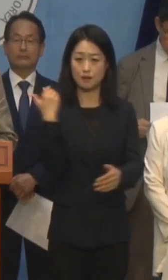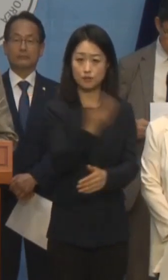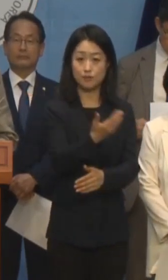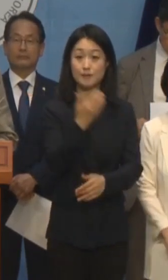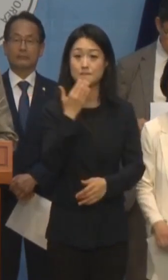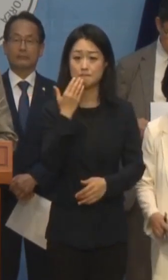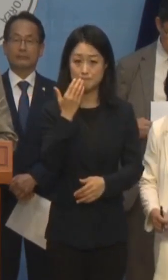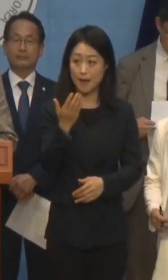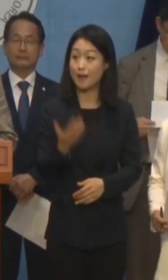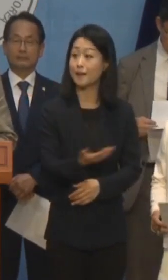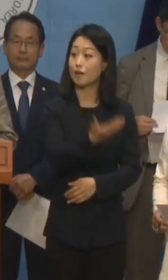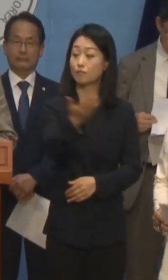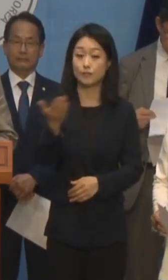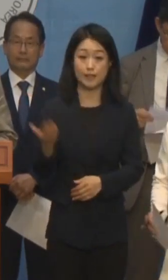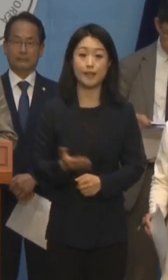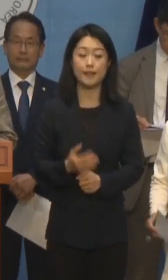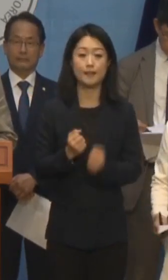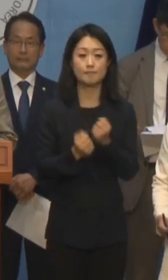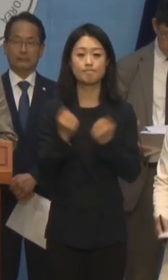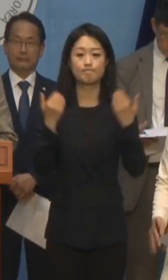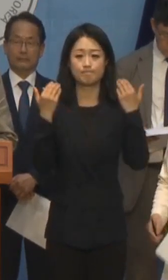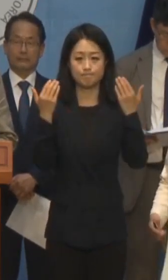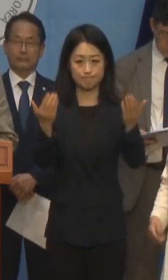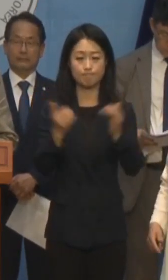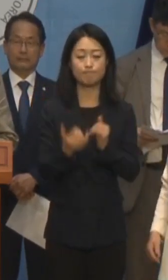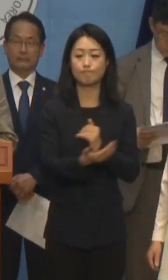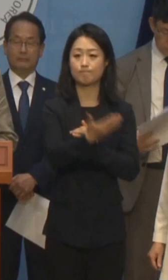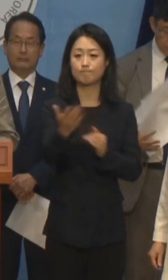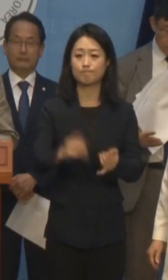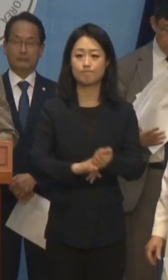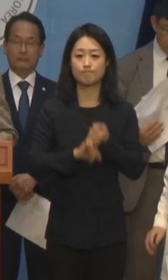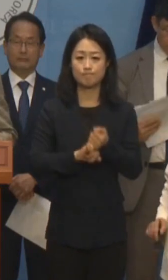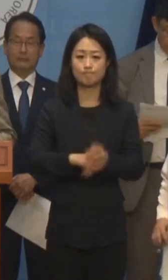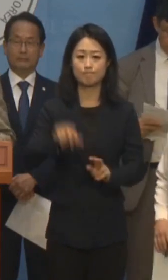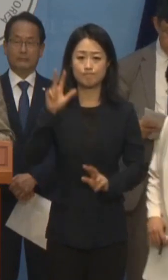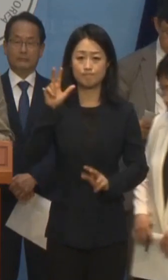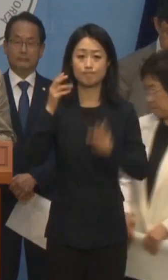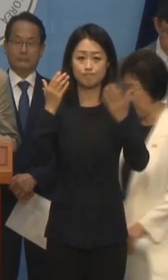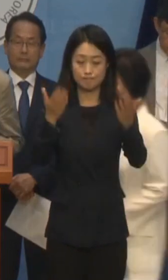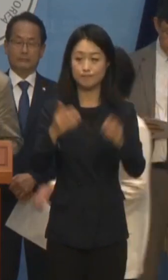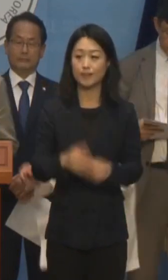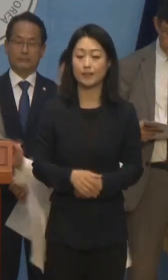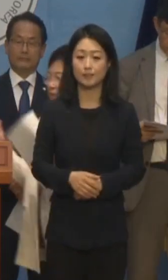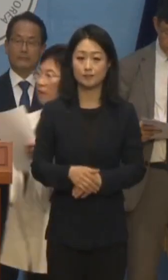것임을 여기 이 자리에 모인 모든 분들과 함께 국민들 앞에 다짐해 봅니다. 이상입니다.